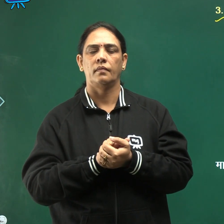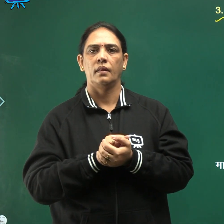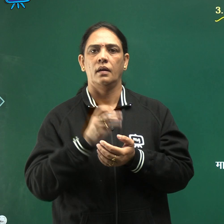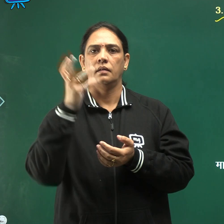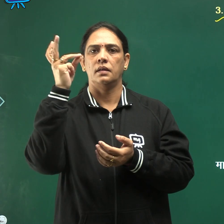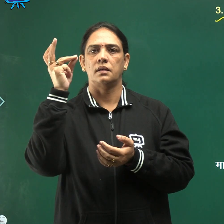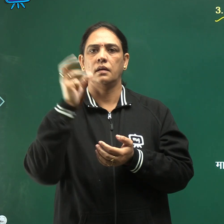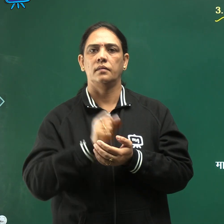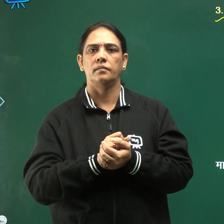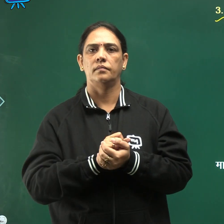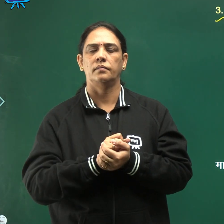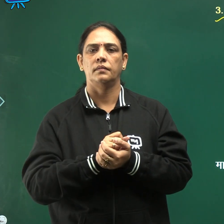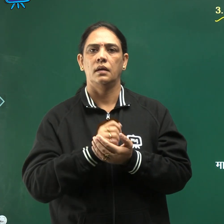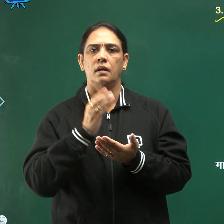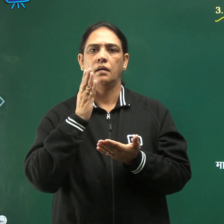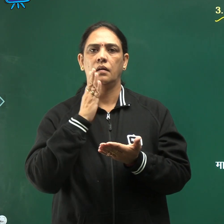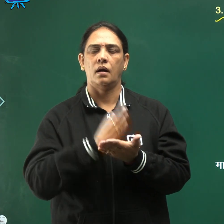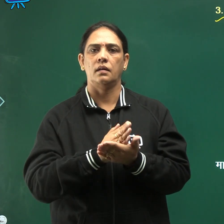तीसरा, माध्यक